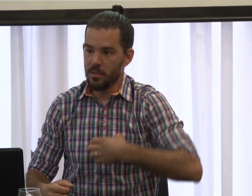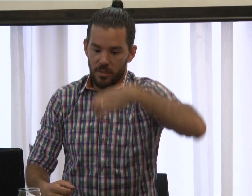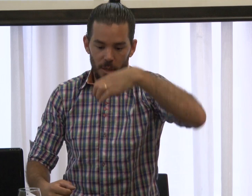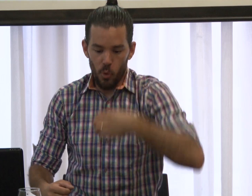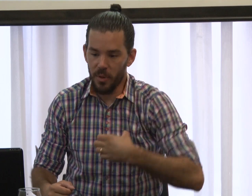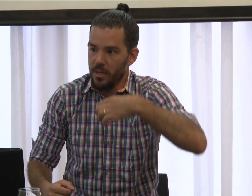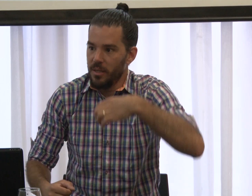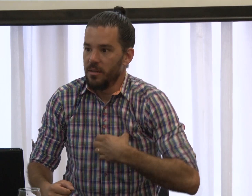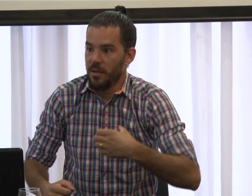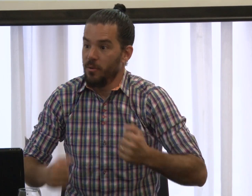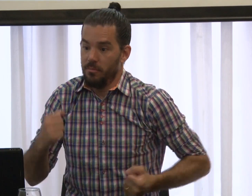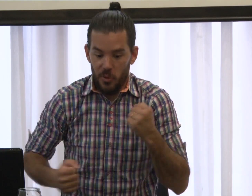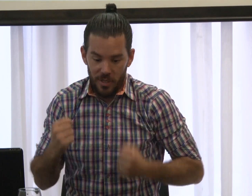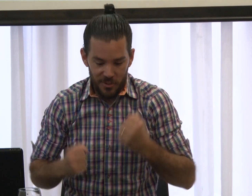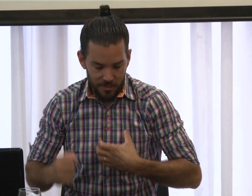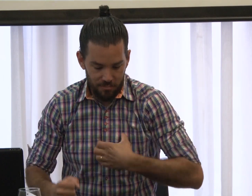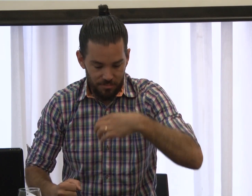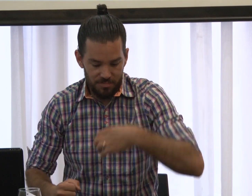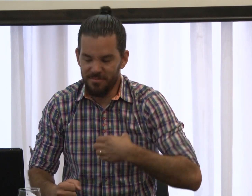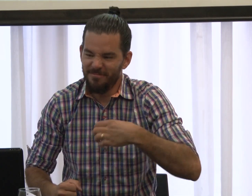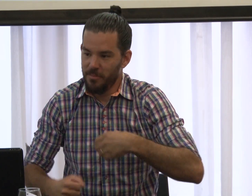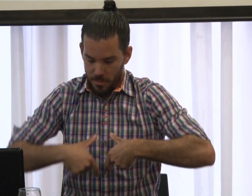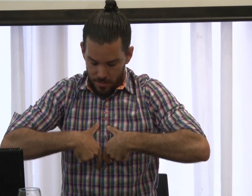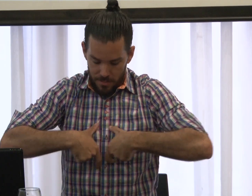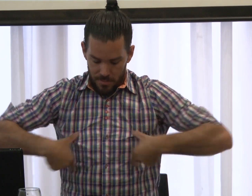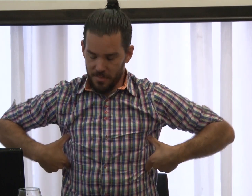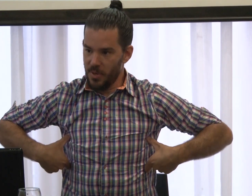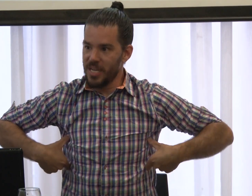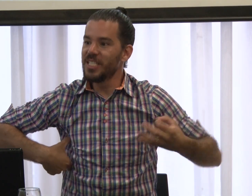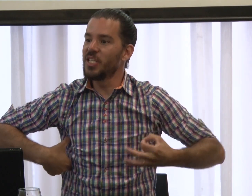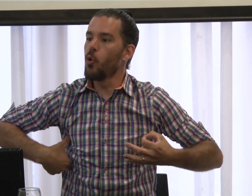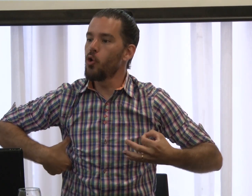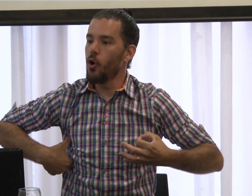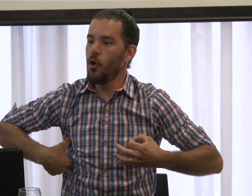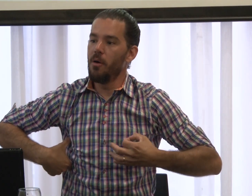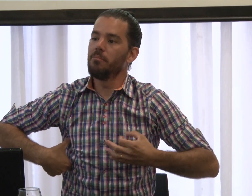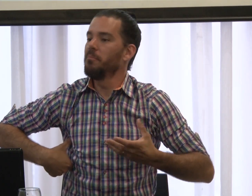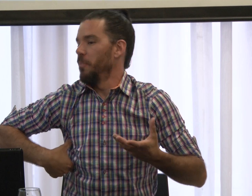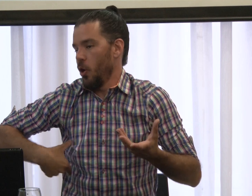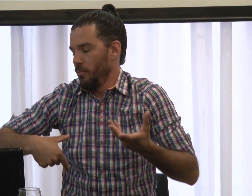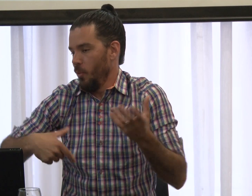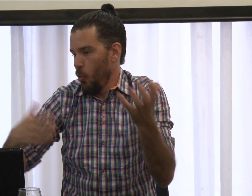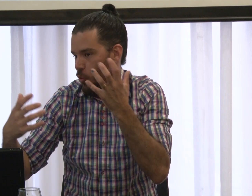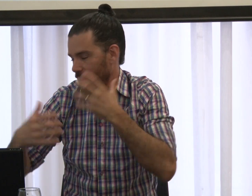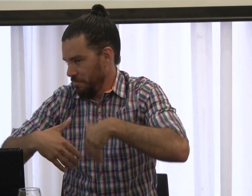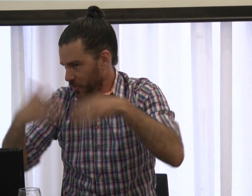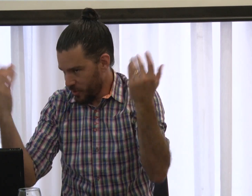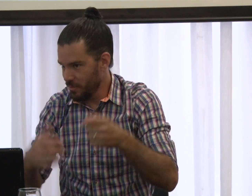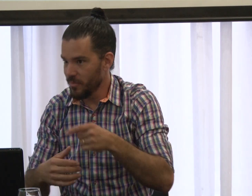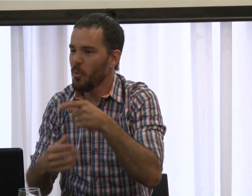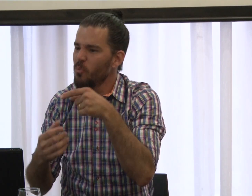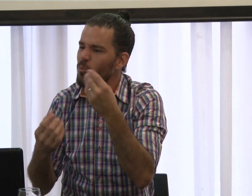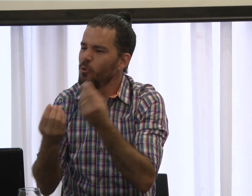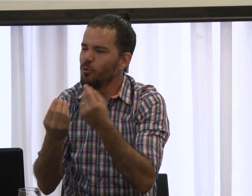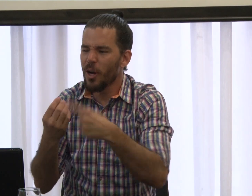Entonces, por ejemplo, si queríamos correr, era incómodo porque se movía ese aparato. Entonces, siempre nos poníamos algo encima como para cubrirlo